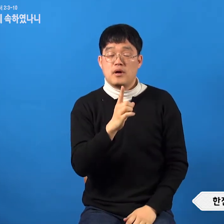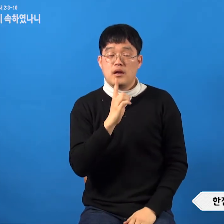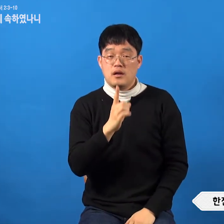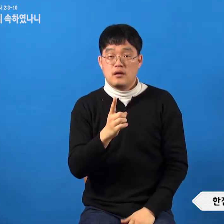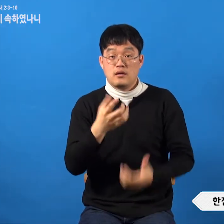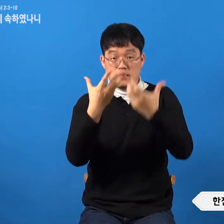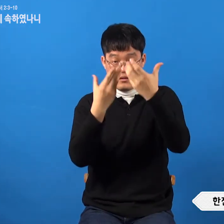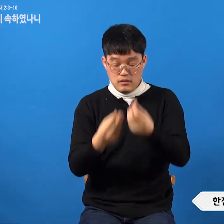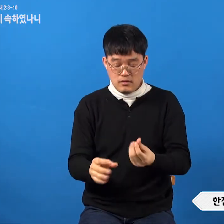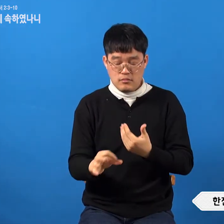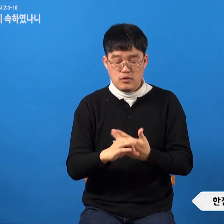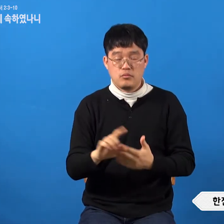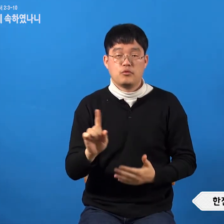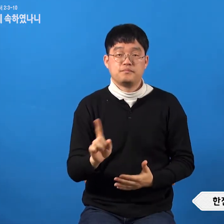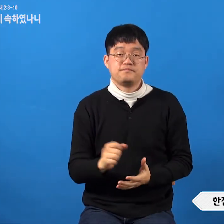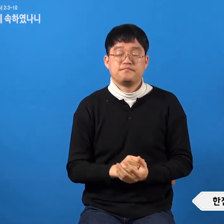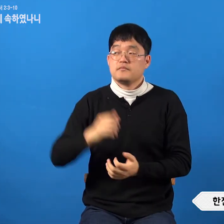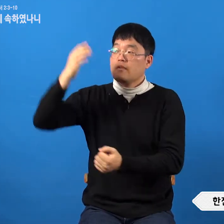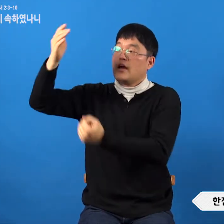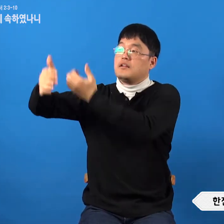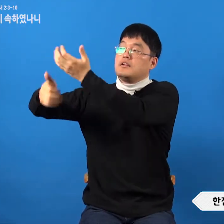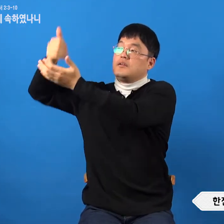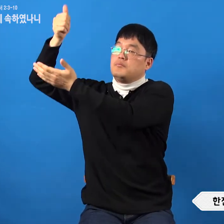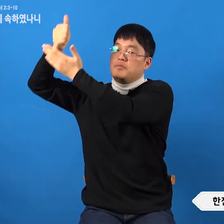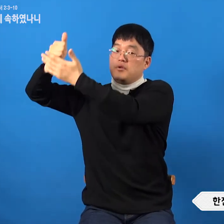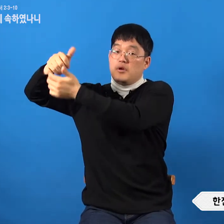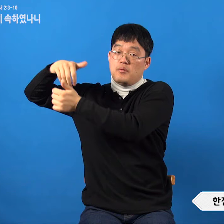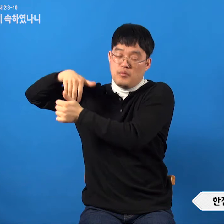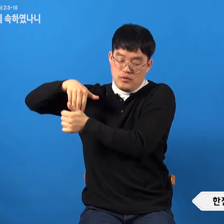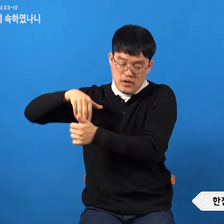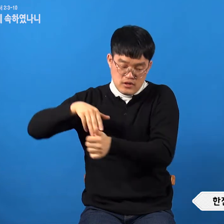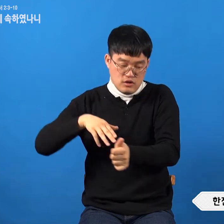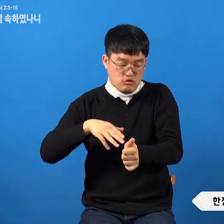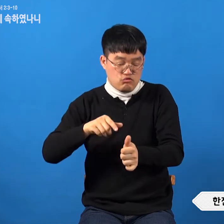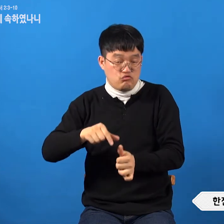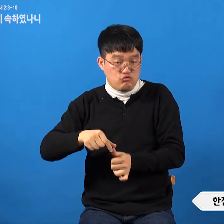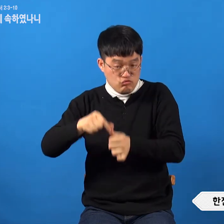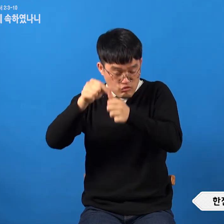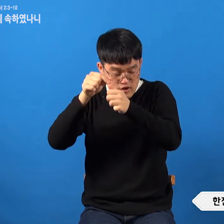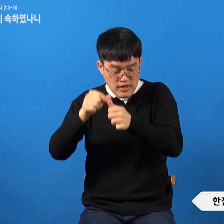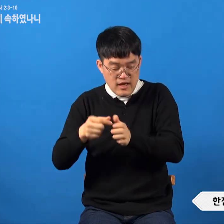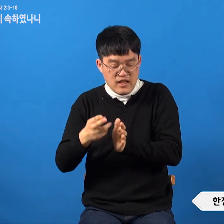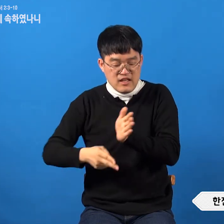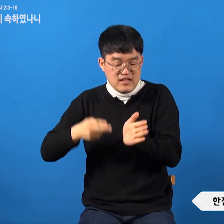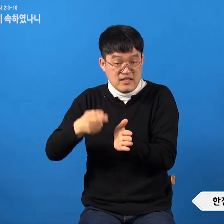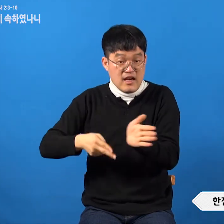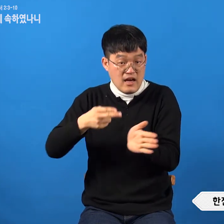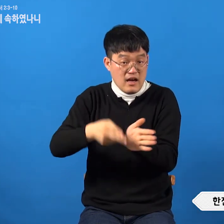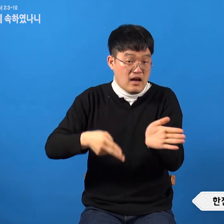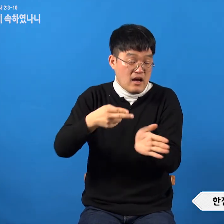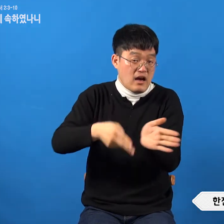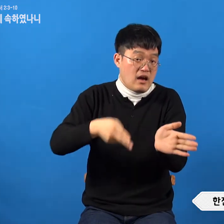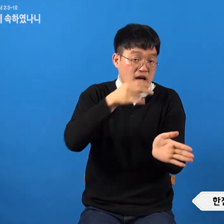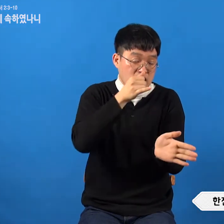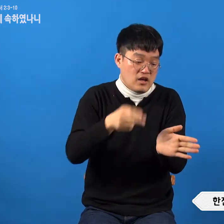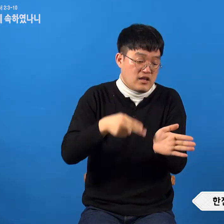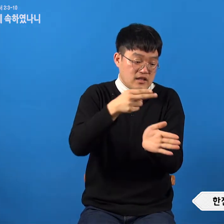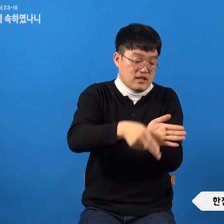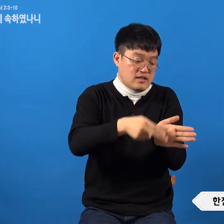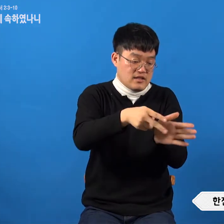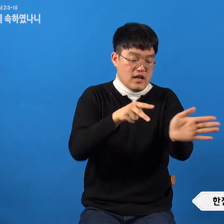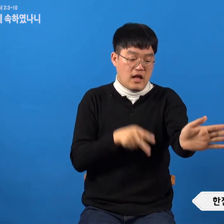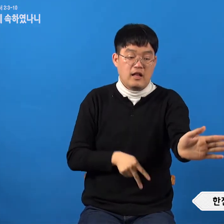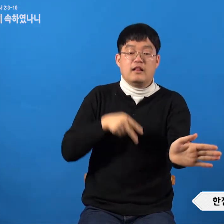예를 들 수 있습니다. 하나님이 보내시는 구원의 기차가 있습니다. 그 기차를 타야 구원을 받을 수